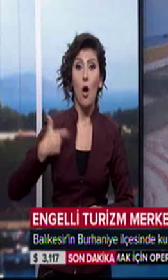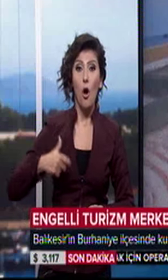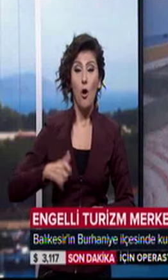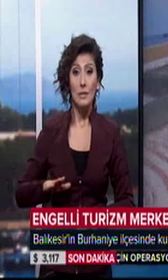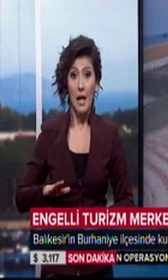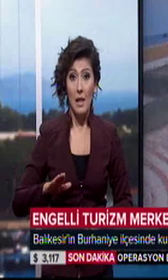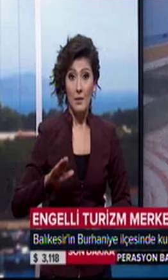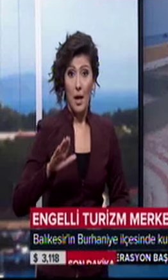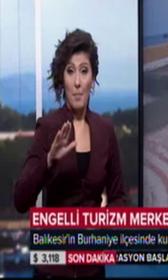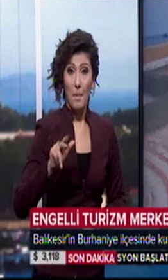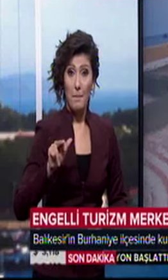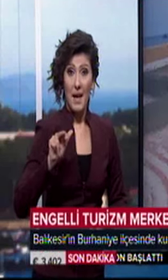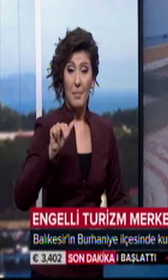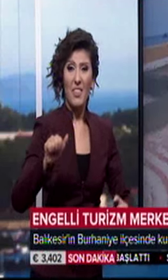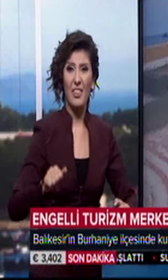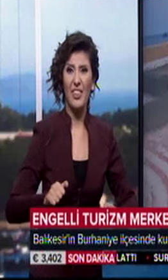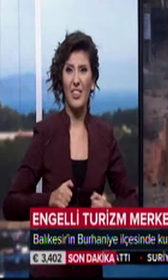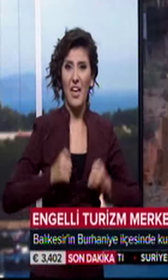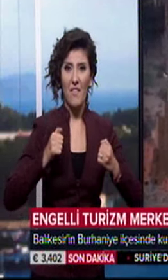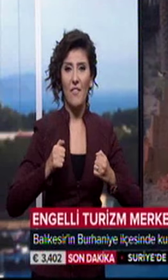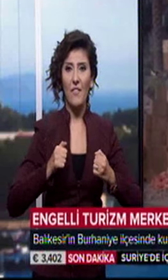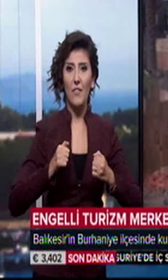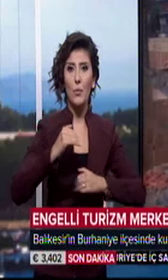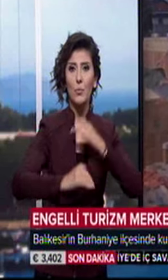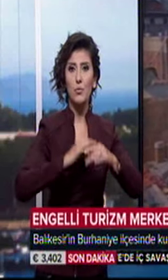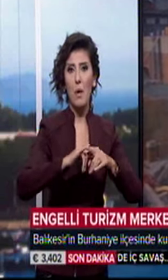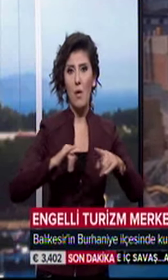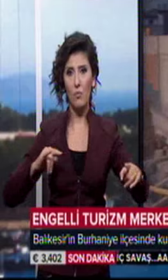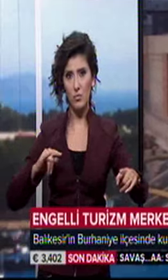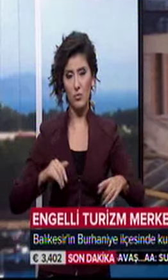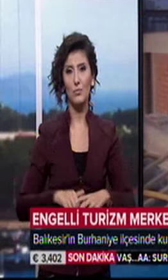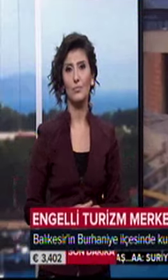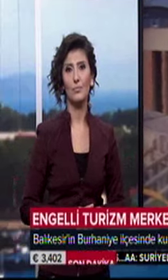Özel rampalı ve merdivenli dev yüzme havuzu.